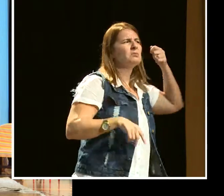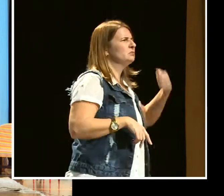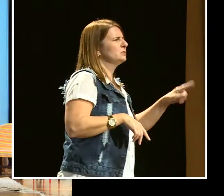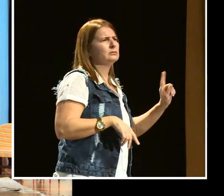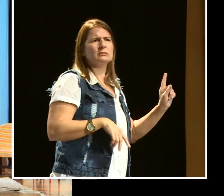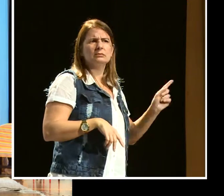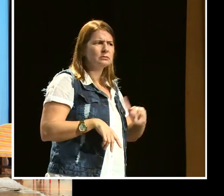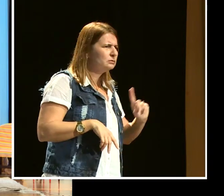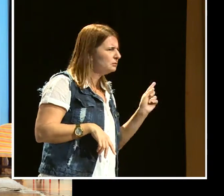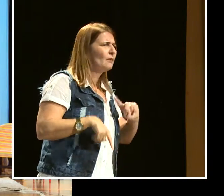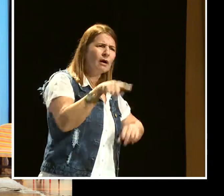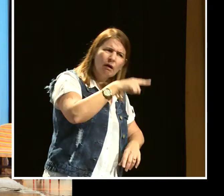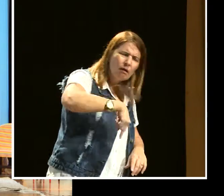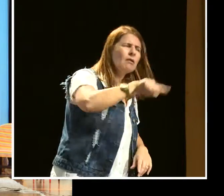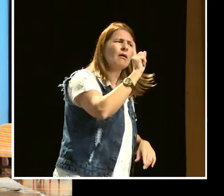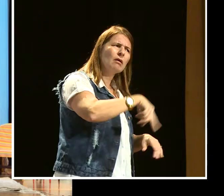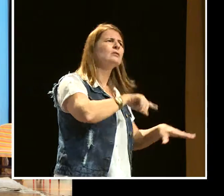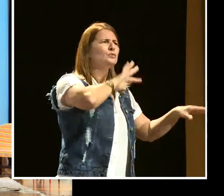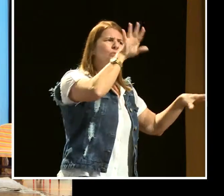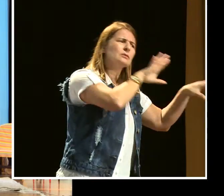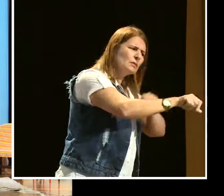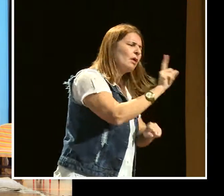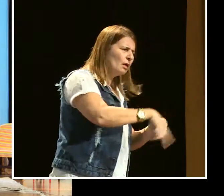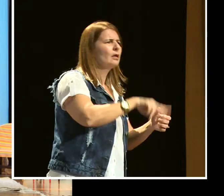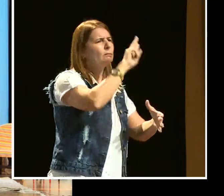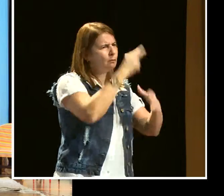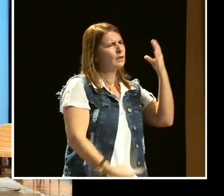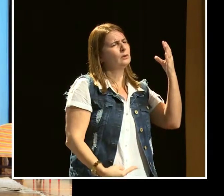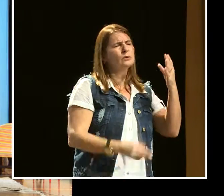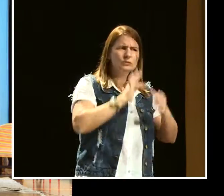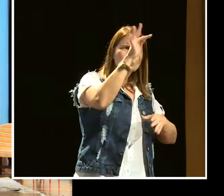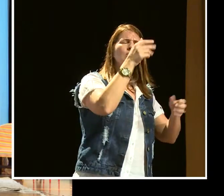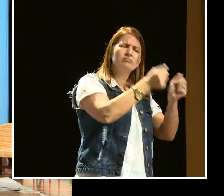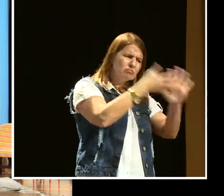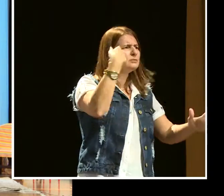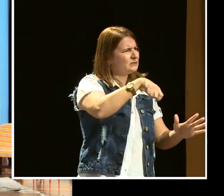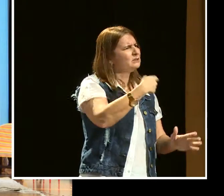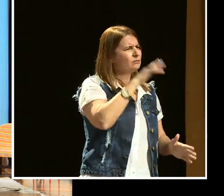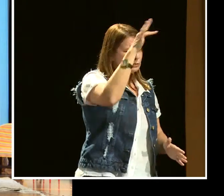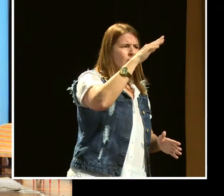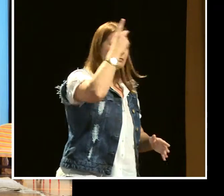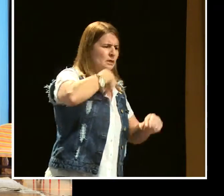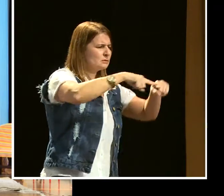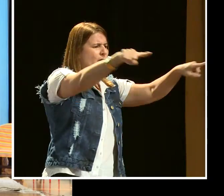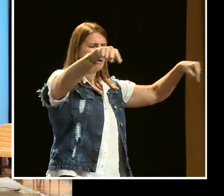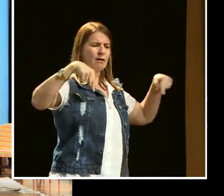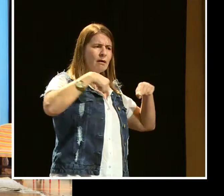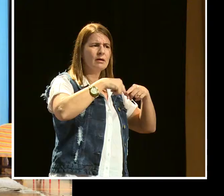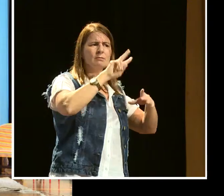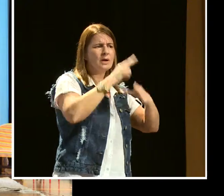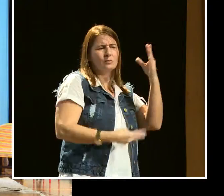Bom, a gente pensa que a fluência na língua de sinais ela precisa ser somente do surdo.